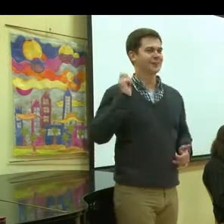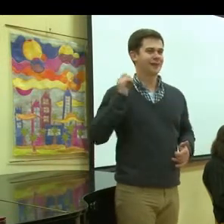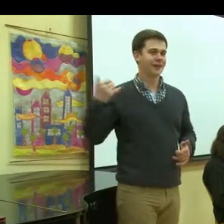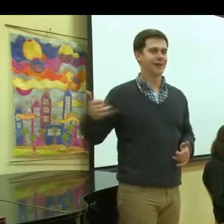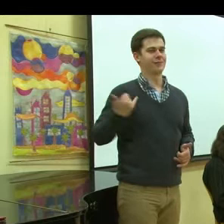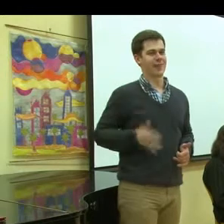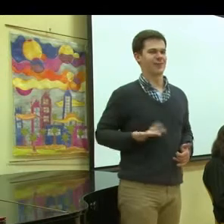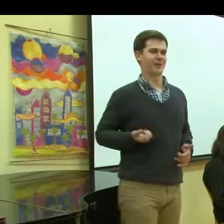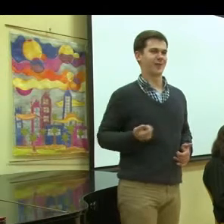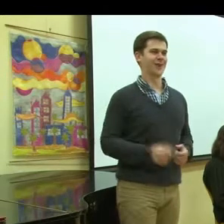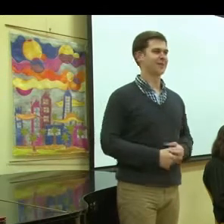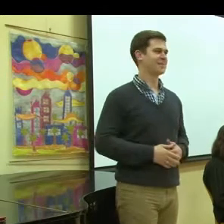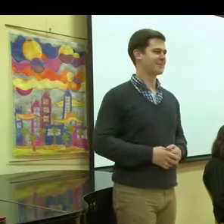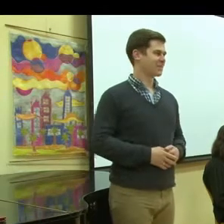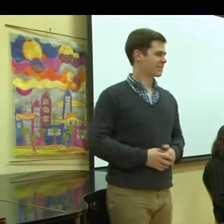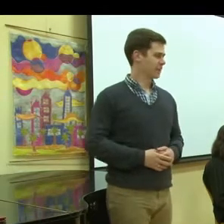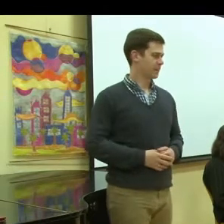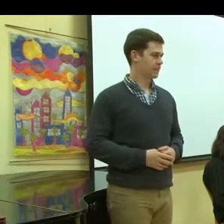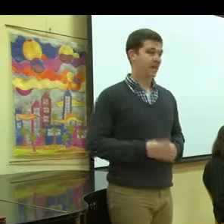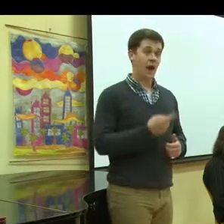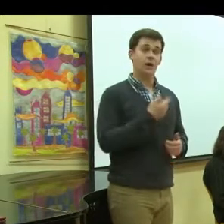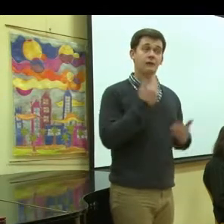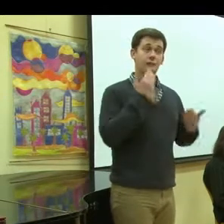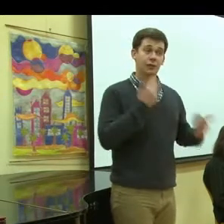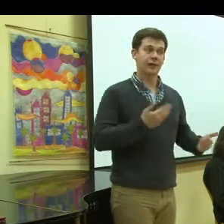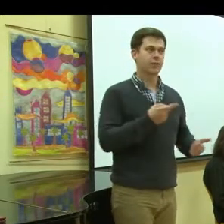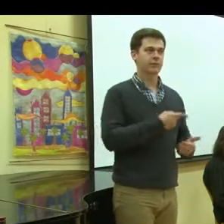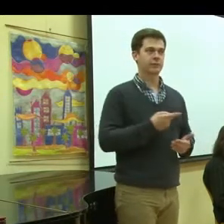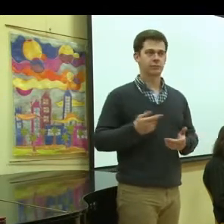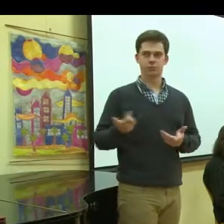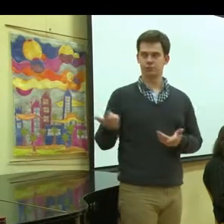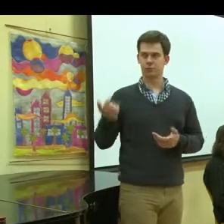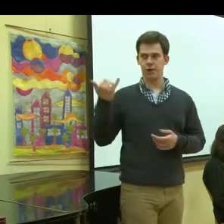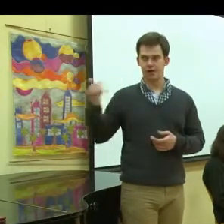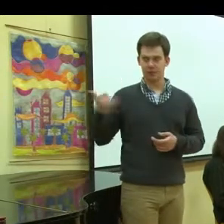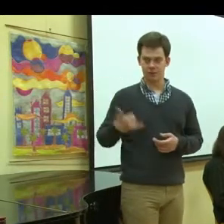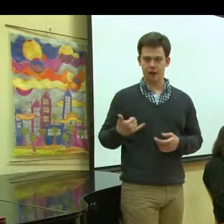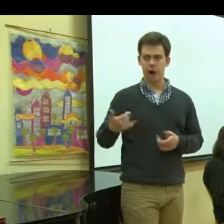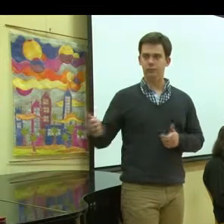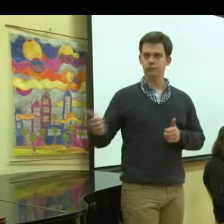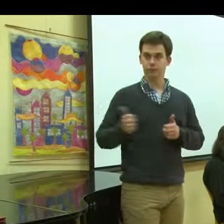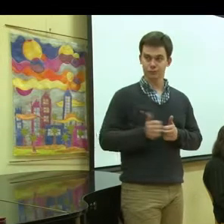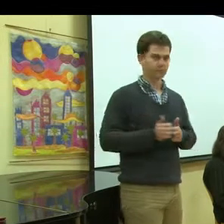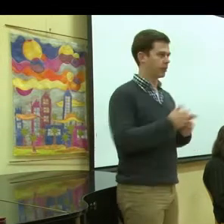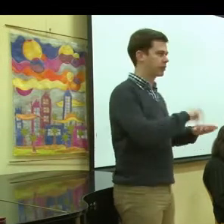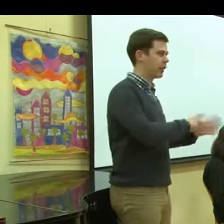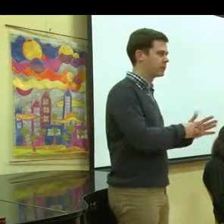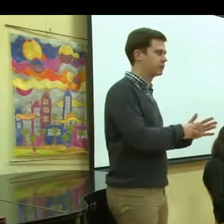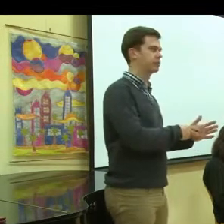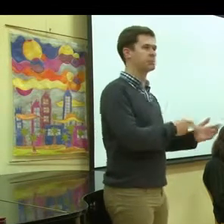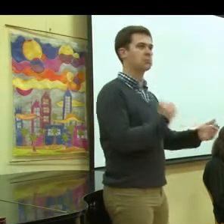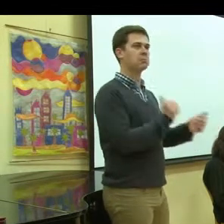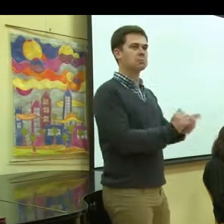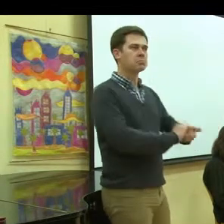otra visión también de lo que puede llegar a ser una pareja. Ale myślę, że właśnie dla nas to była taka nowa wizja tego, co może para wspólnie zrobić. Ja wiem,